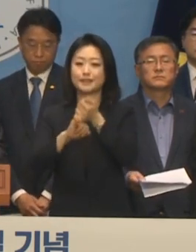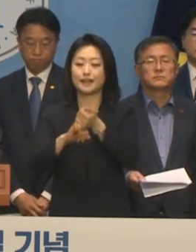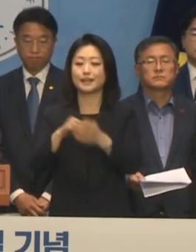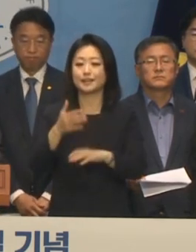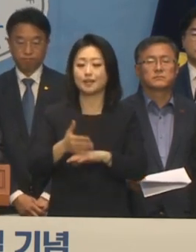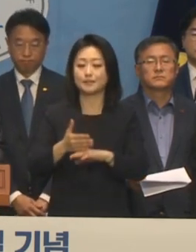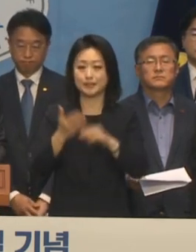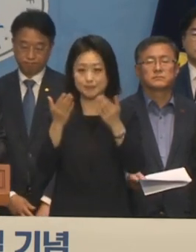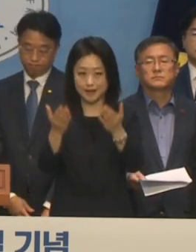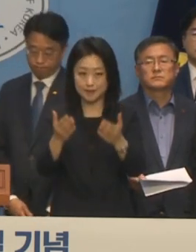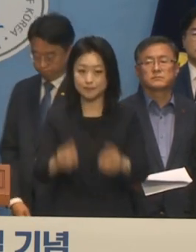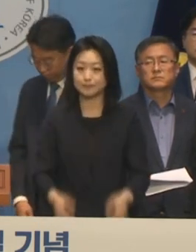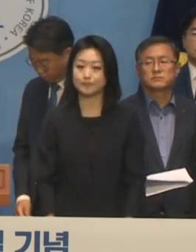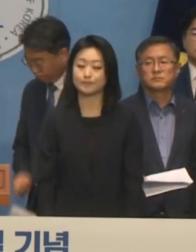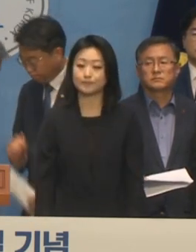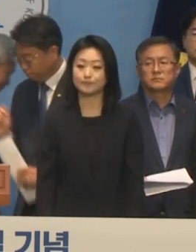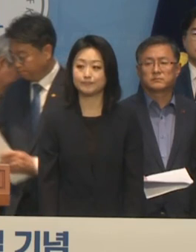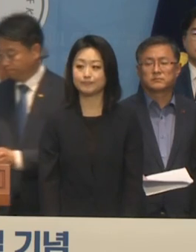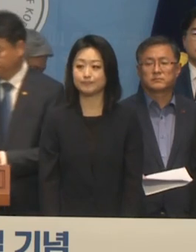감사합니다.